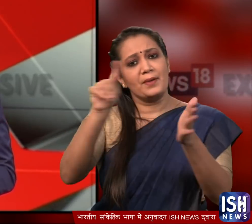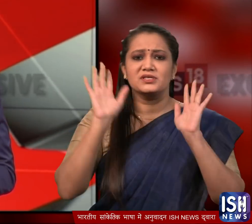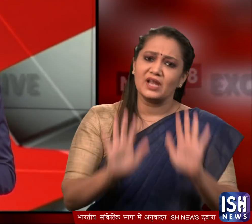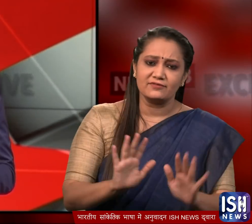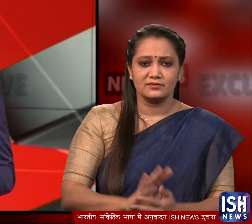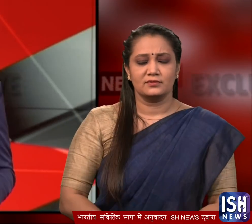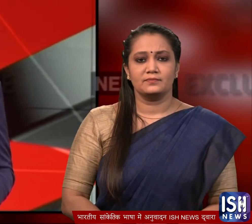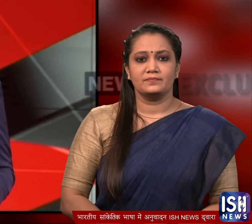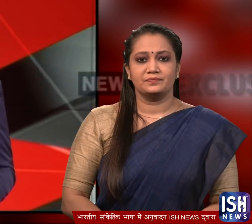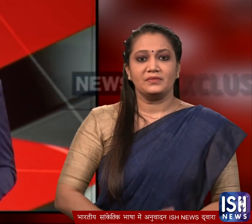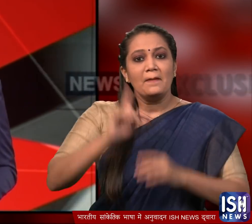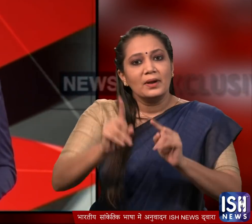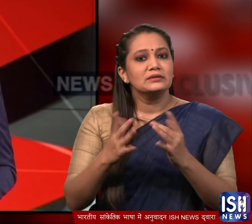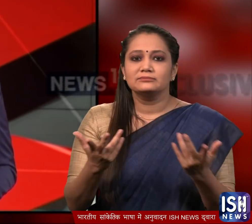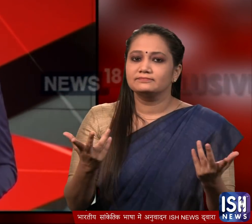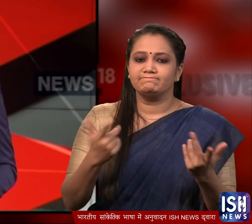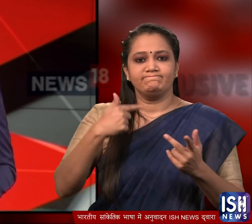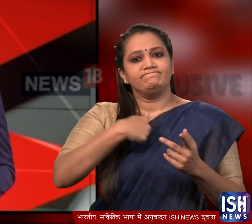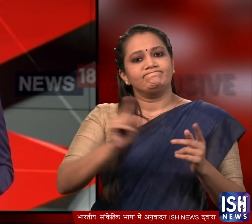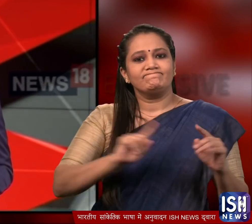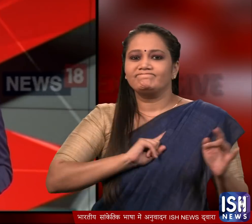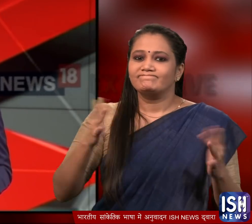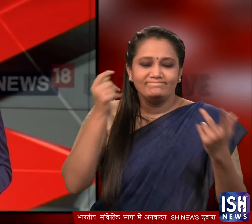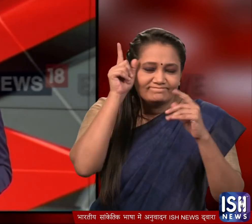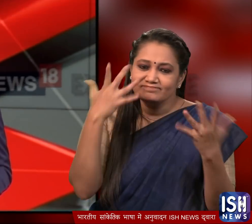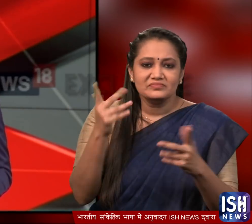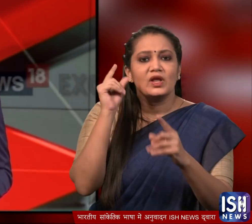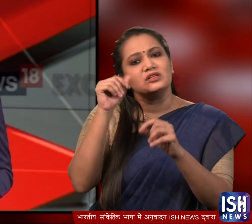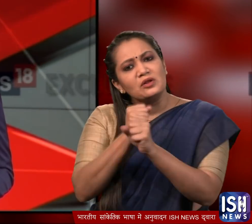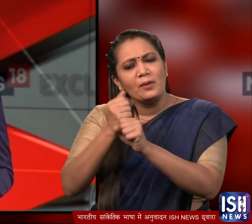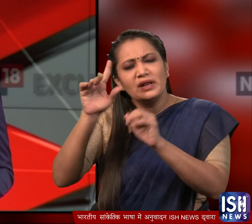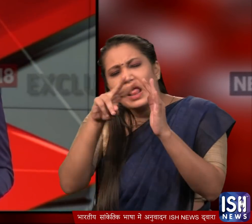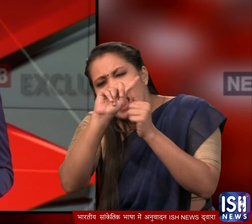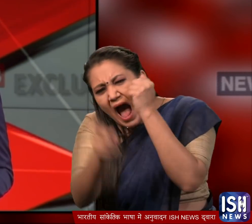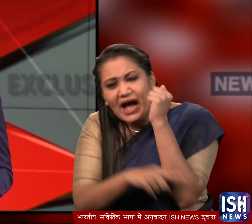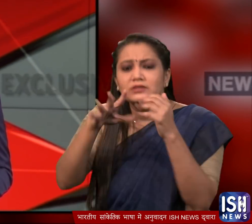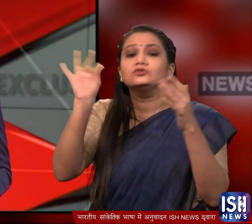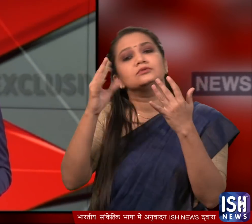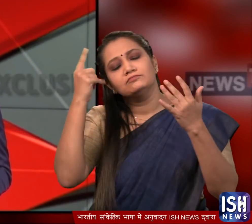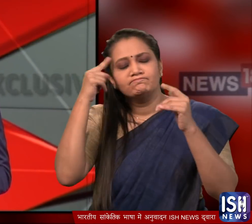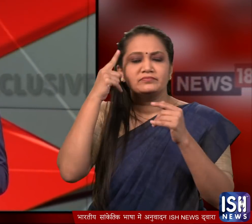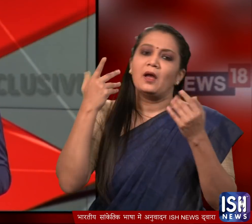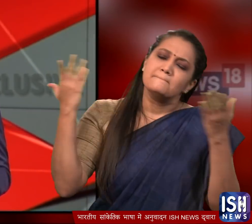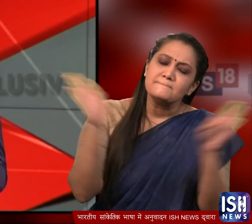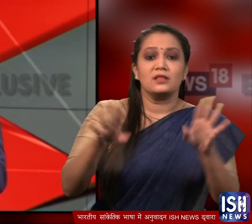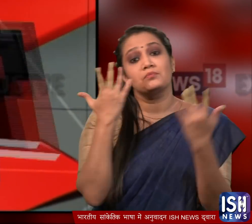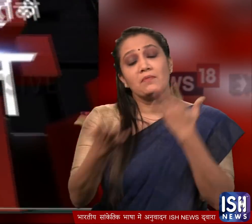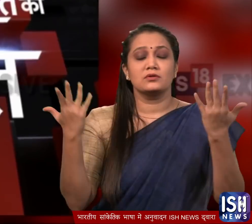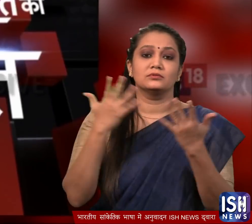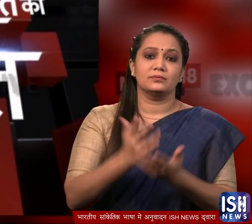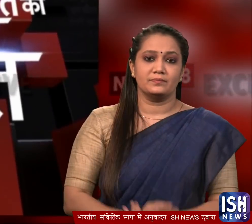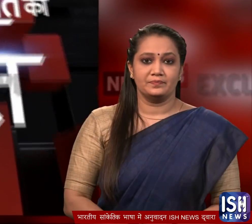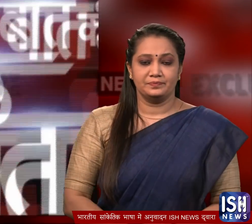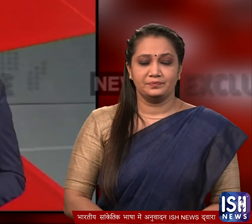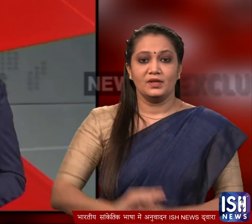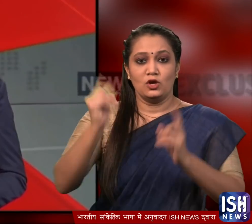मनाने की छूट सरकार ने दी है। अब भी हम मनमानी करेंगे तो सरकार के पास आखिरी रास्ता यही बचेगा कि वो त्योहार मनाने पर ही पाबंदी लगा